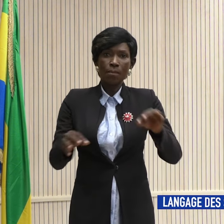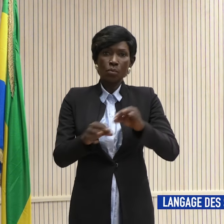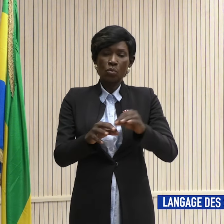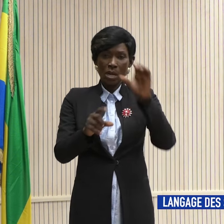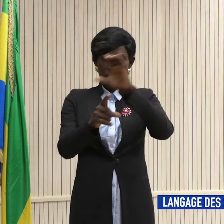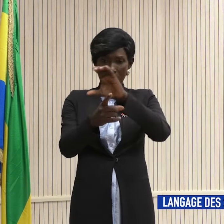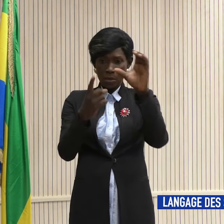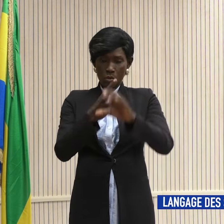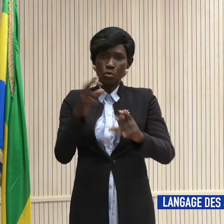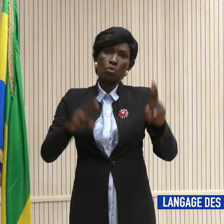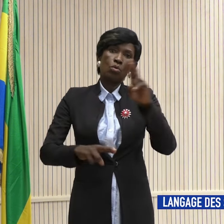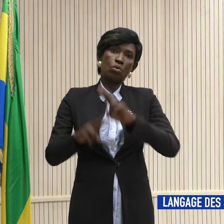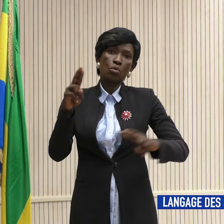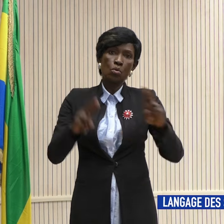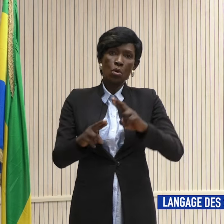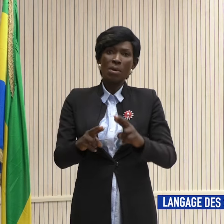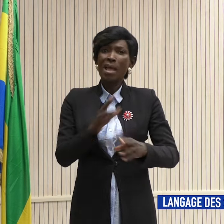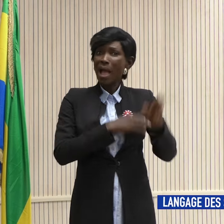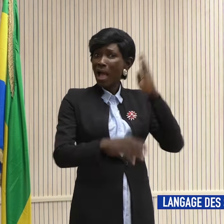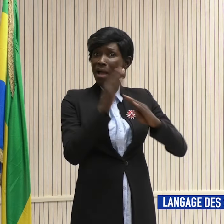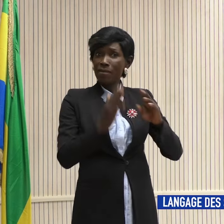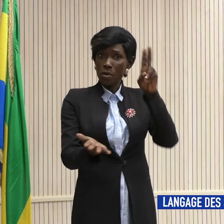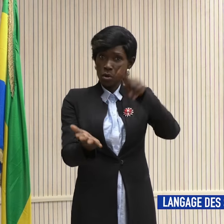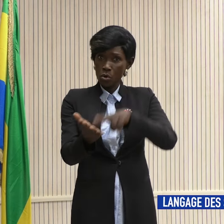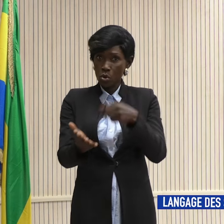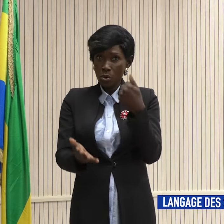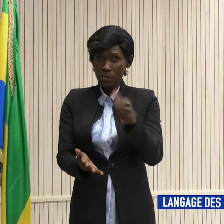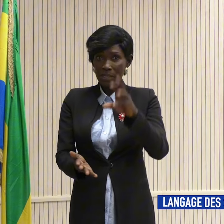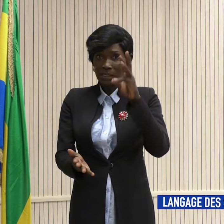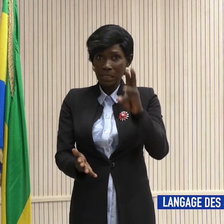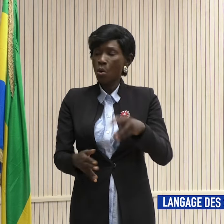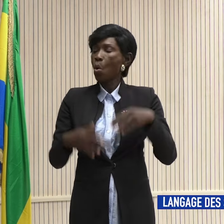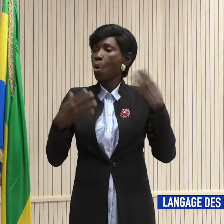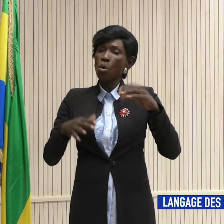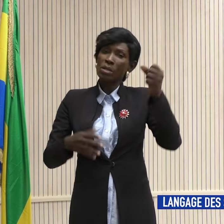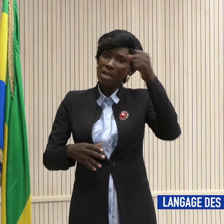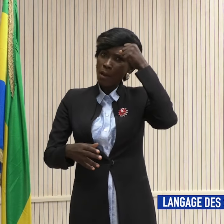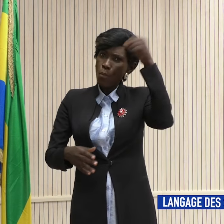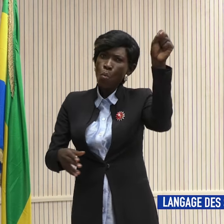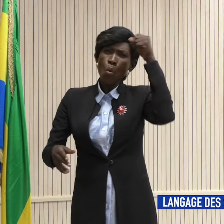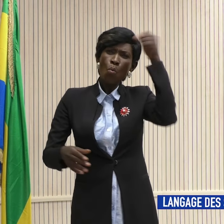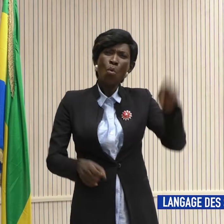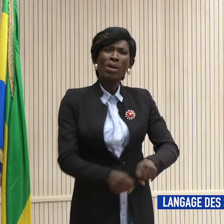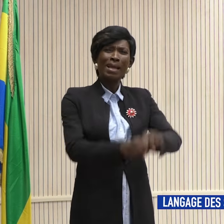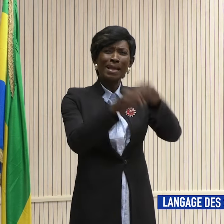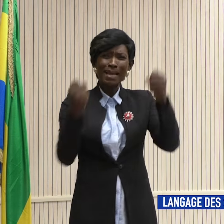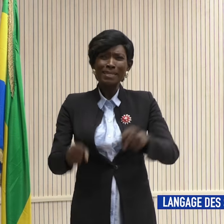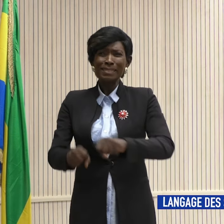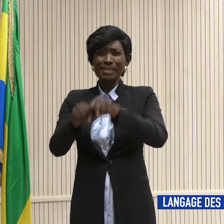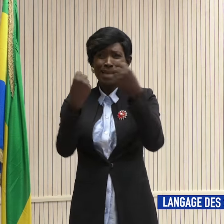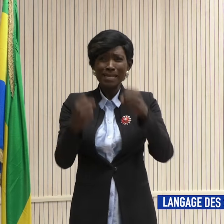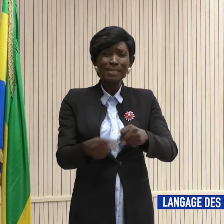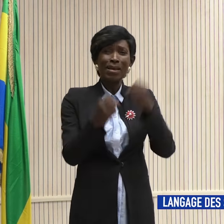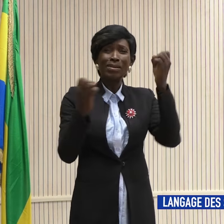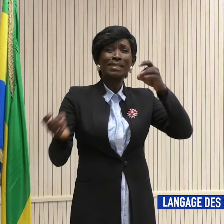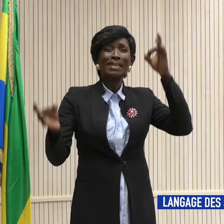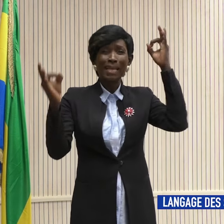suite aux violences post-électoral de 2016 une escalade qui avait touché les